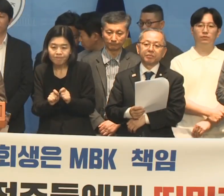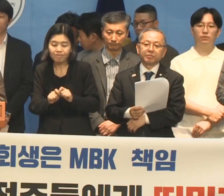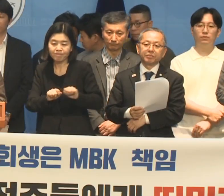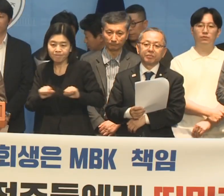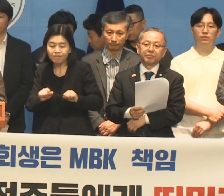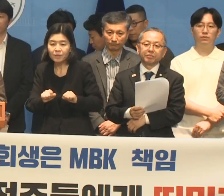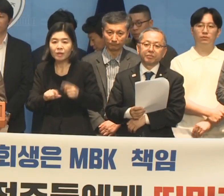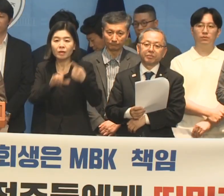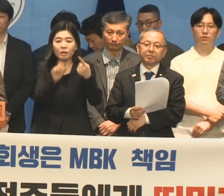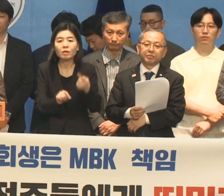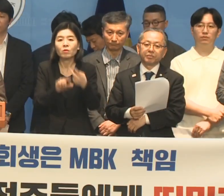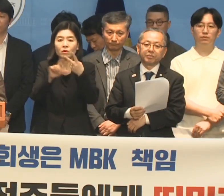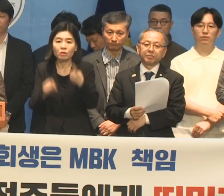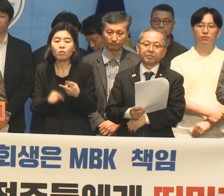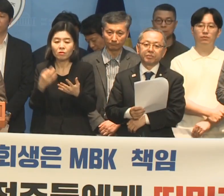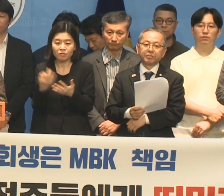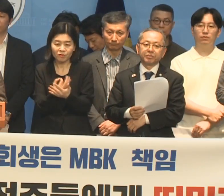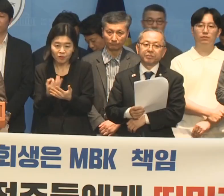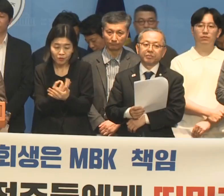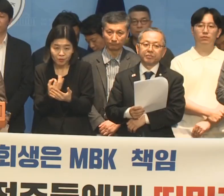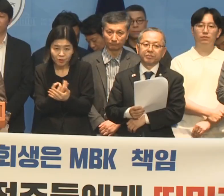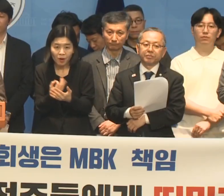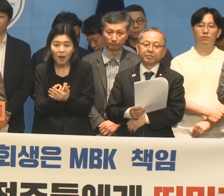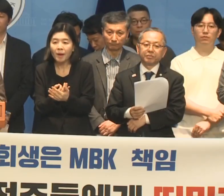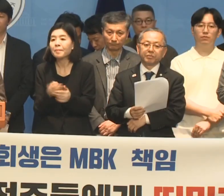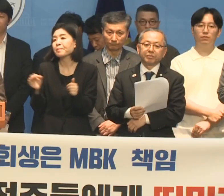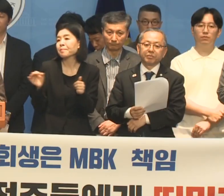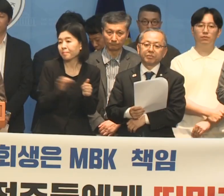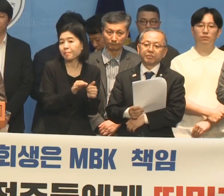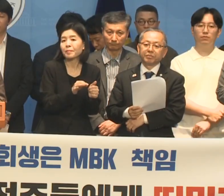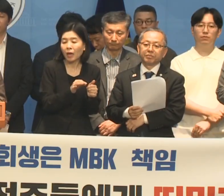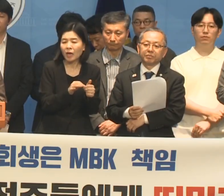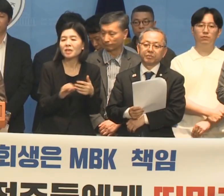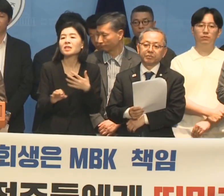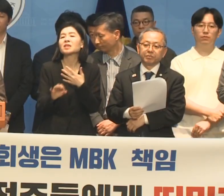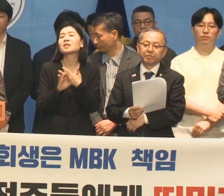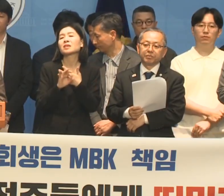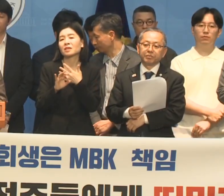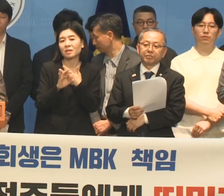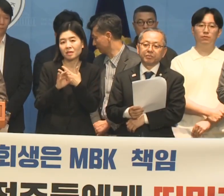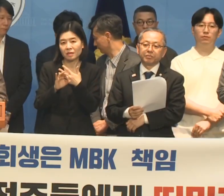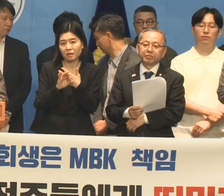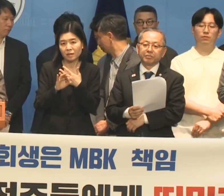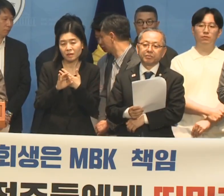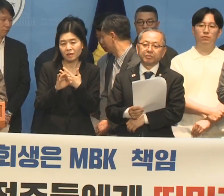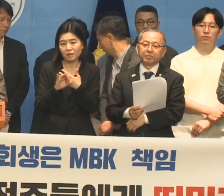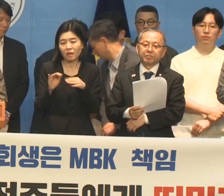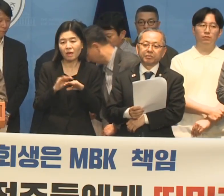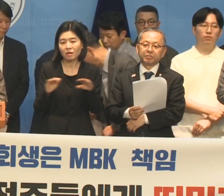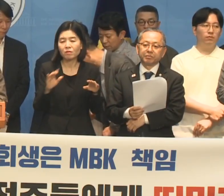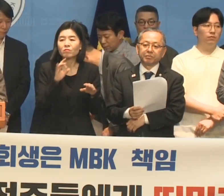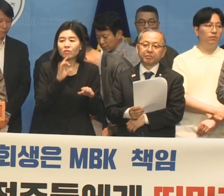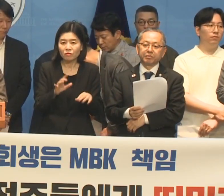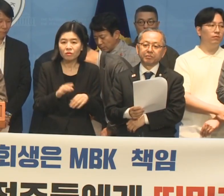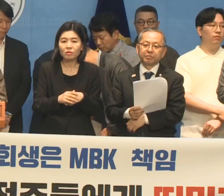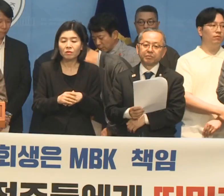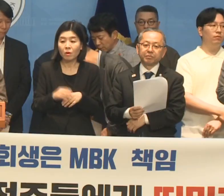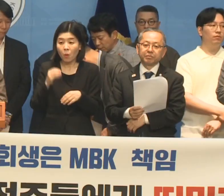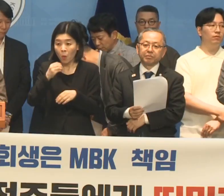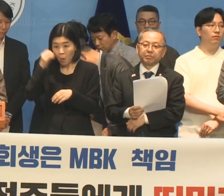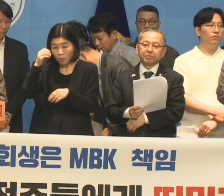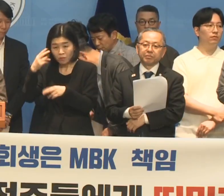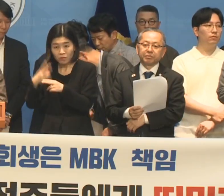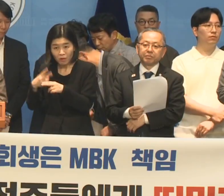1, 2월 매출 대금 지급을 이끌어냈지만 임시 조치에 불과했습니다. 이 와중에 홈플러스는